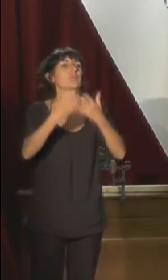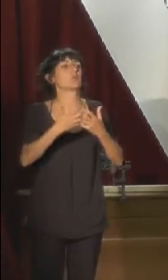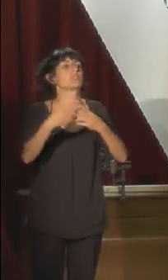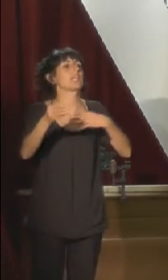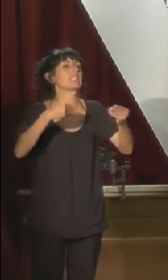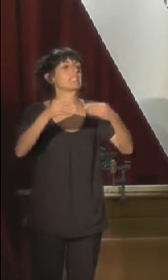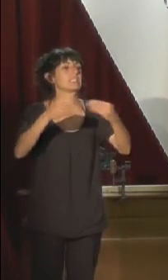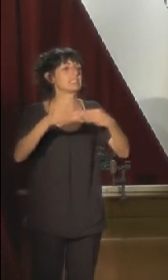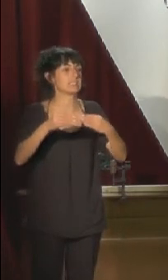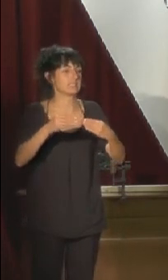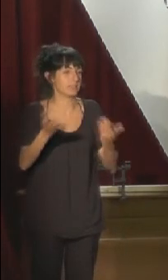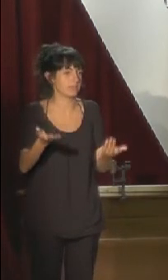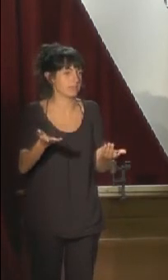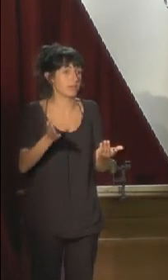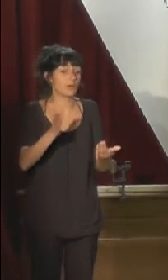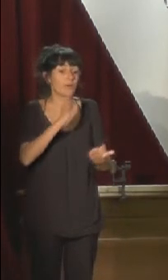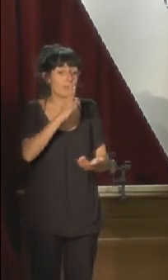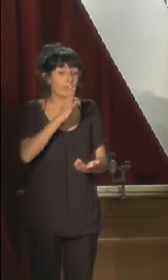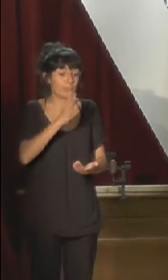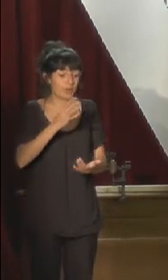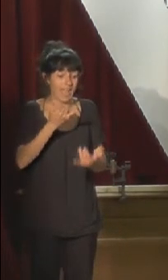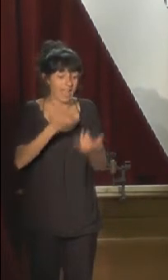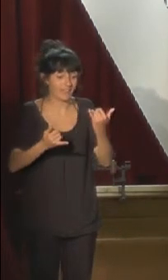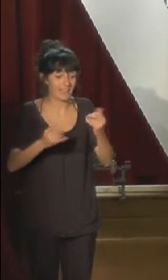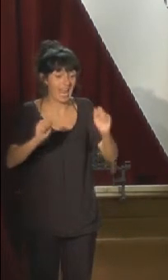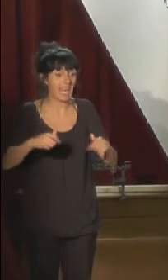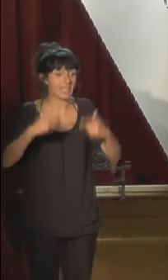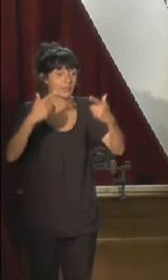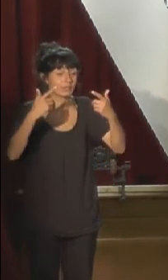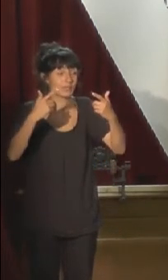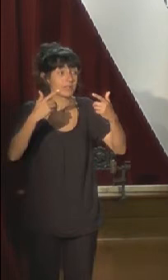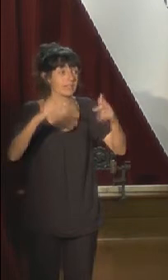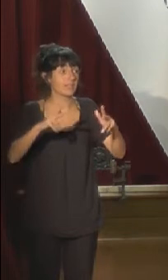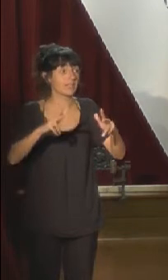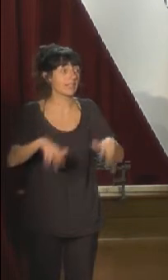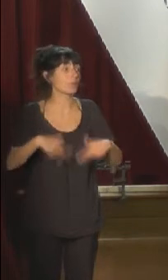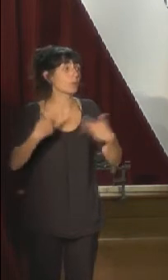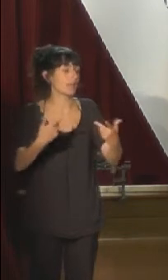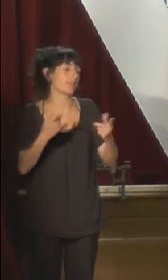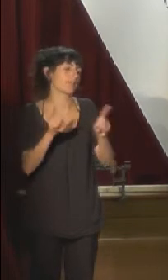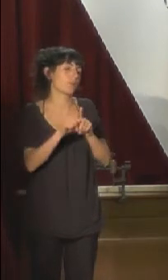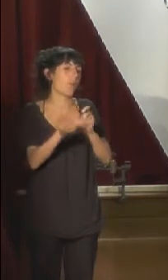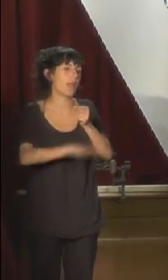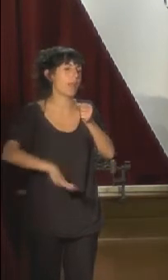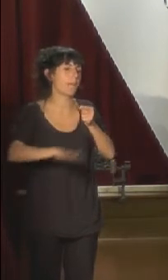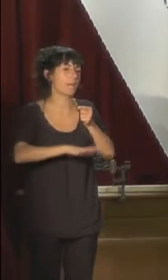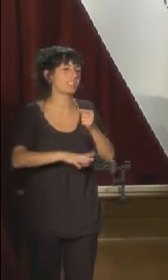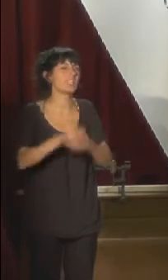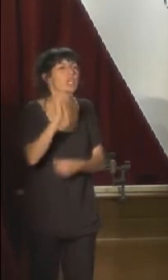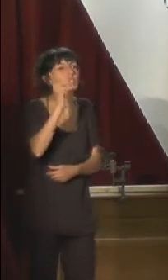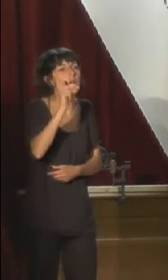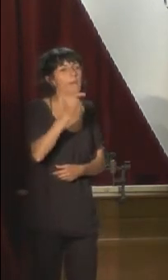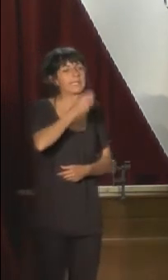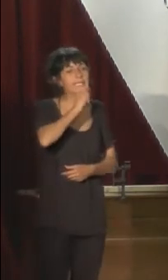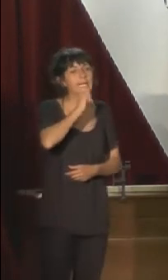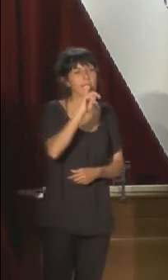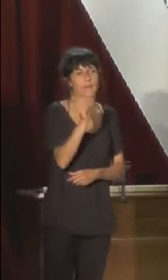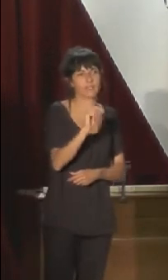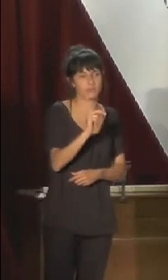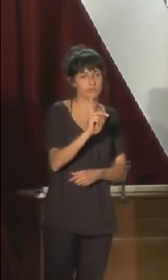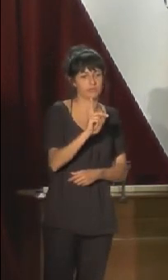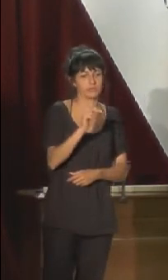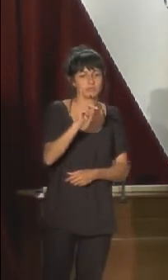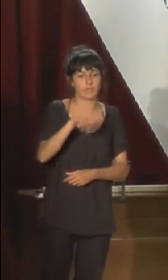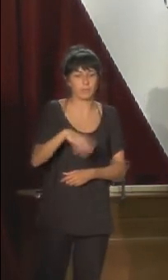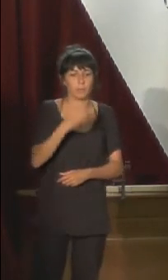que a natureza, ao final, é a base. Non só o cannabis é unha planta, igual que moitas outras. En Galiza temos un rural